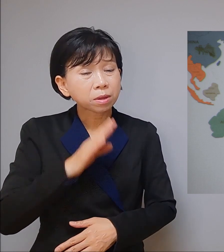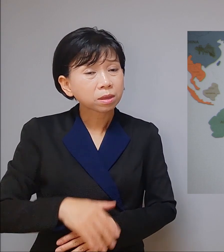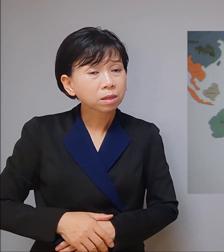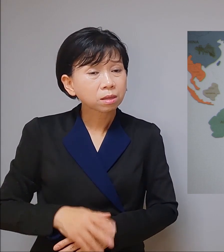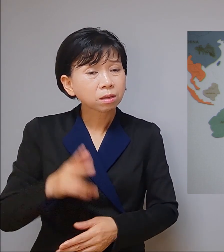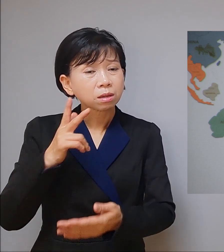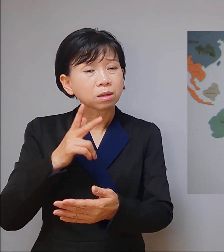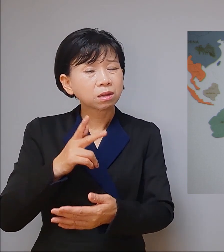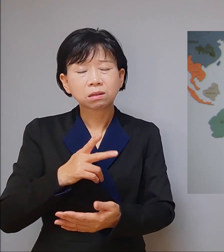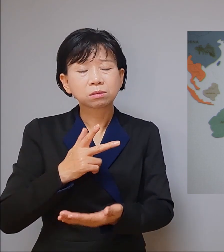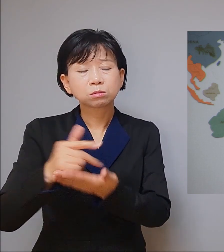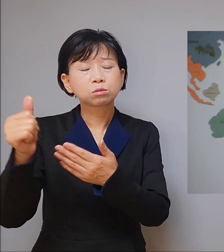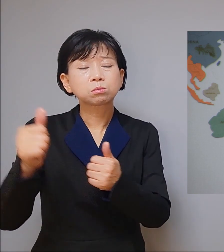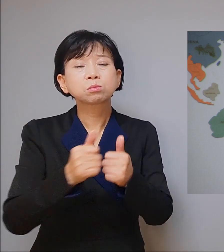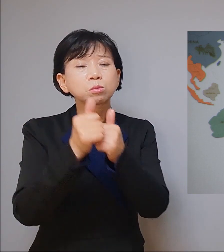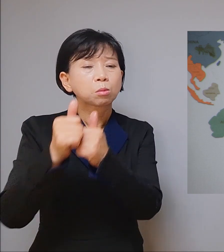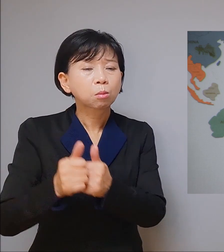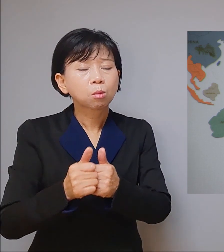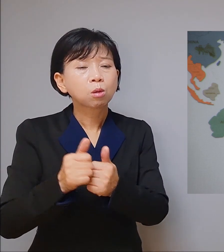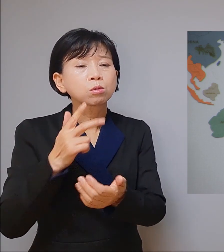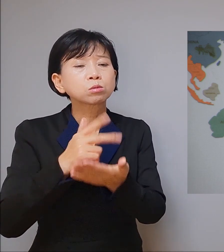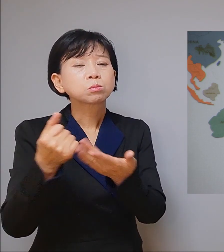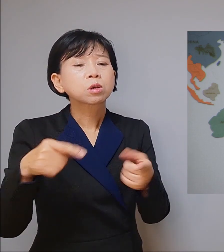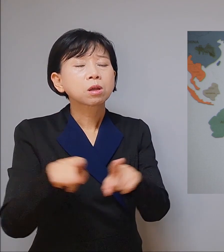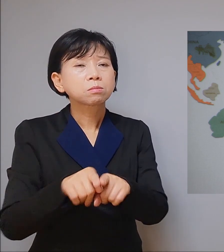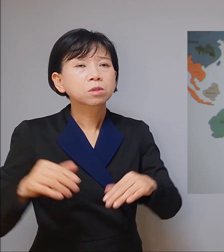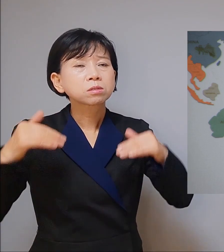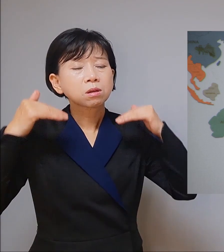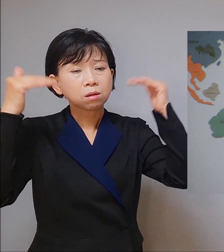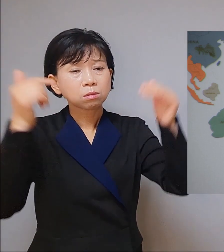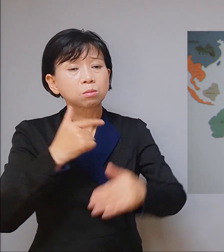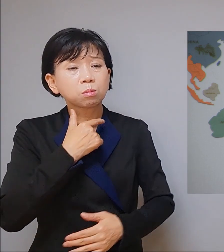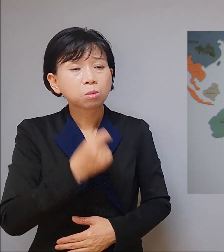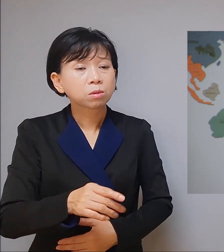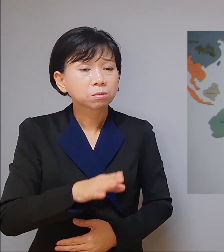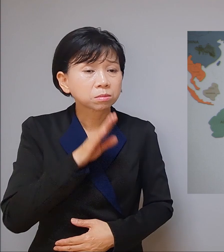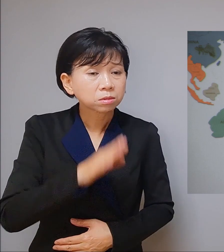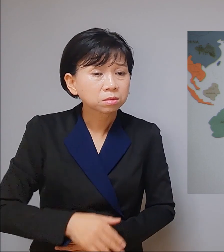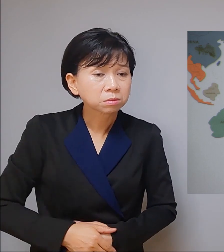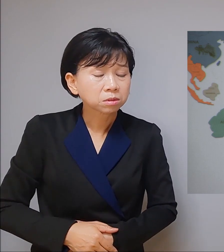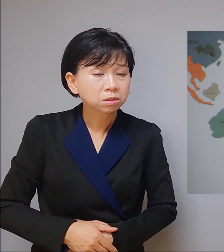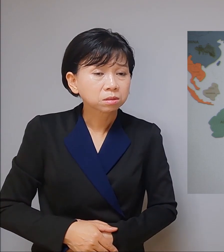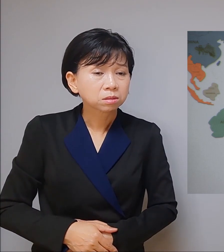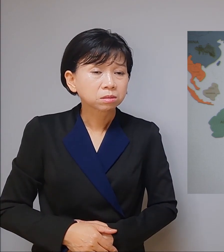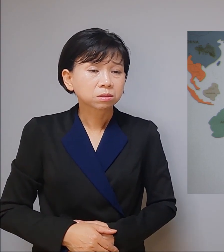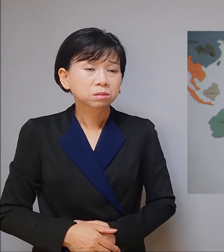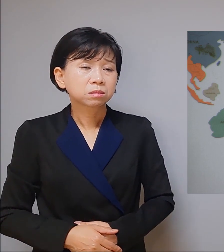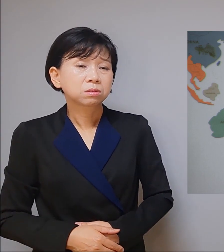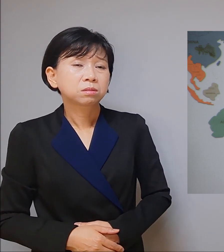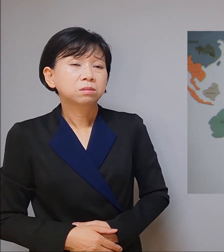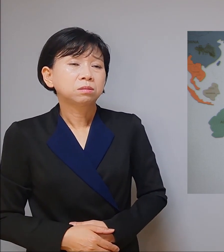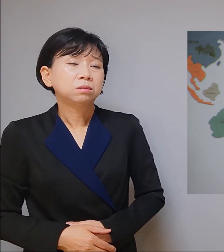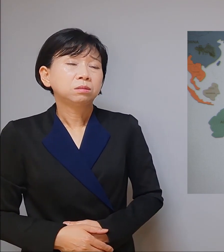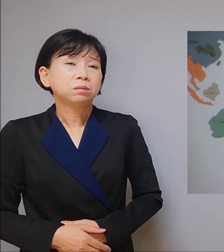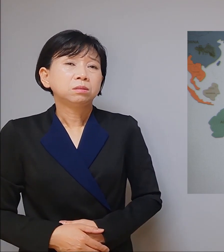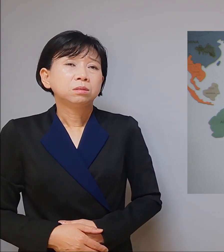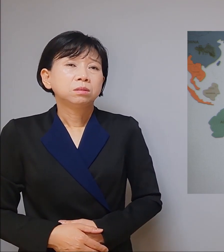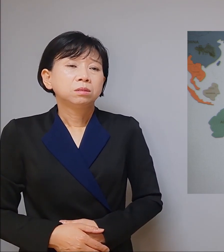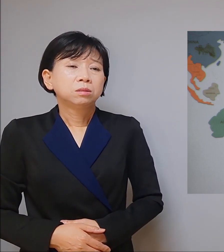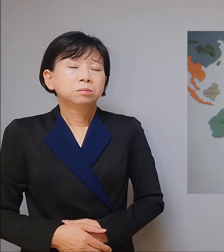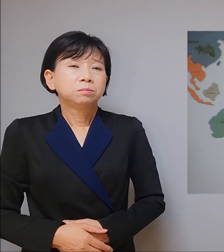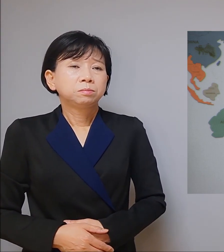주님과 동행하고 주님과 자라며 주님과 성장하기 원하는 우리에게 사실 이런